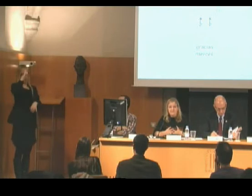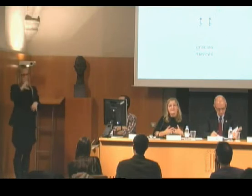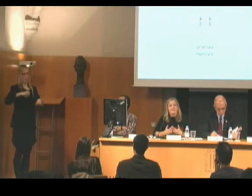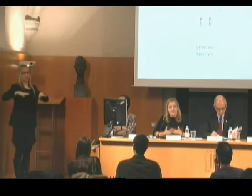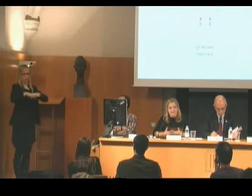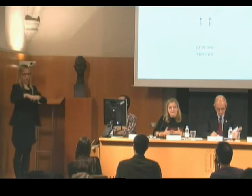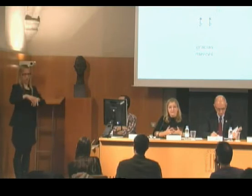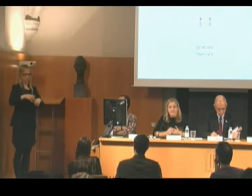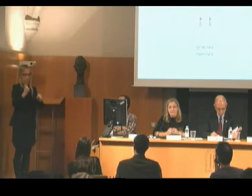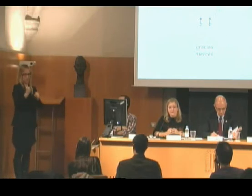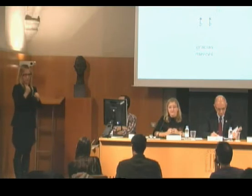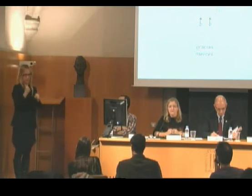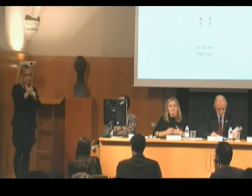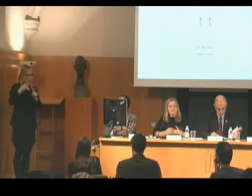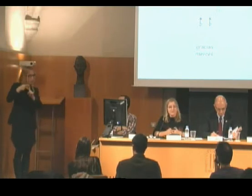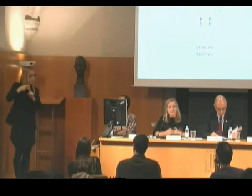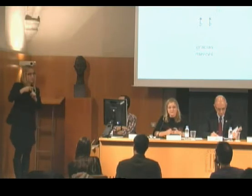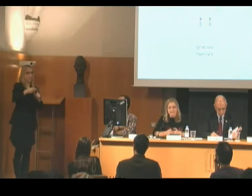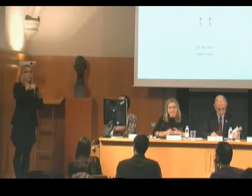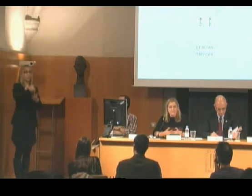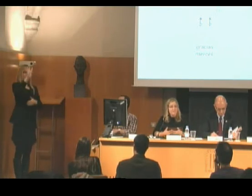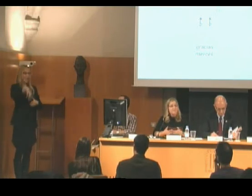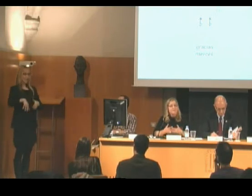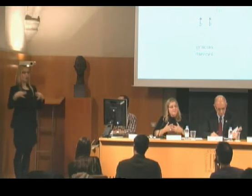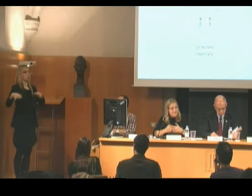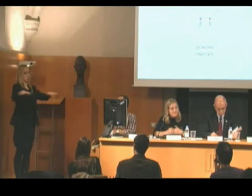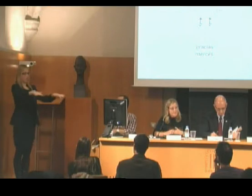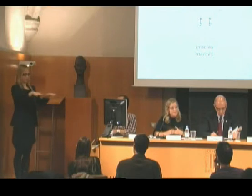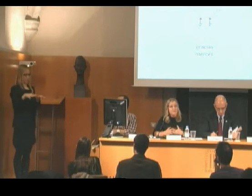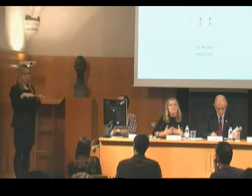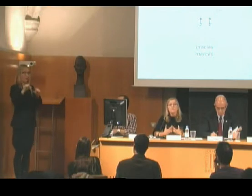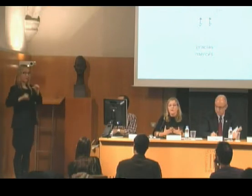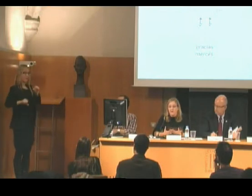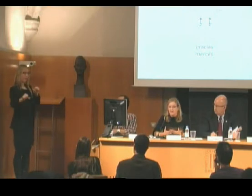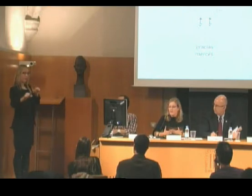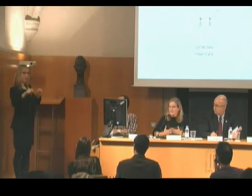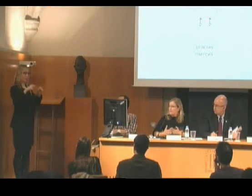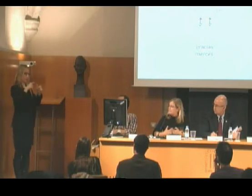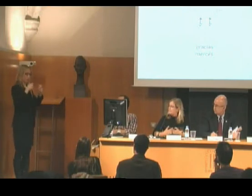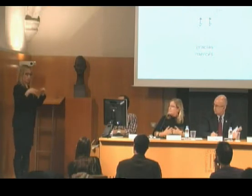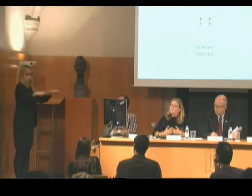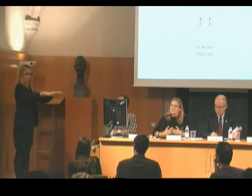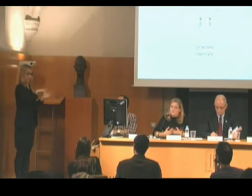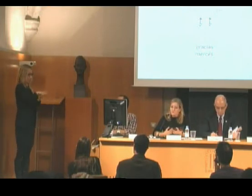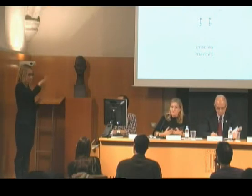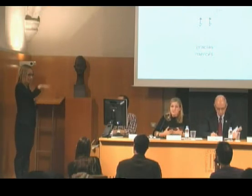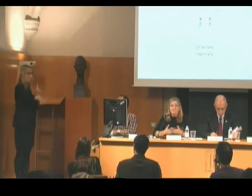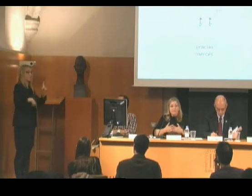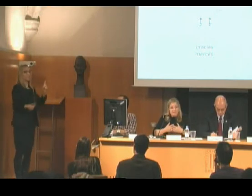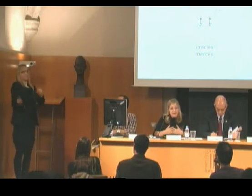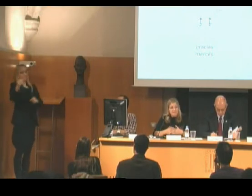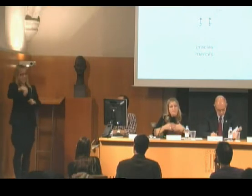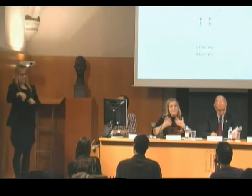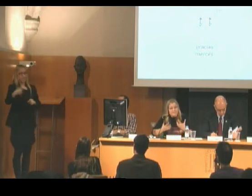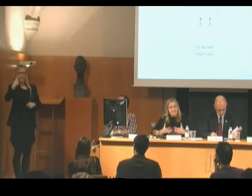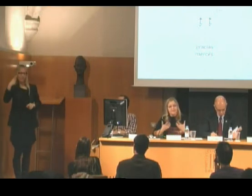existeix i que treballa per la normalització de la llengua catalana. A partir d'ara també incorporaran en les seves funcions